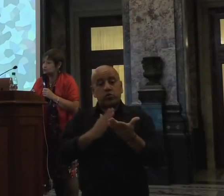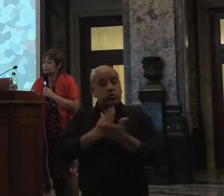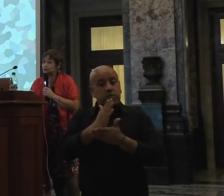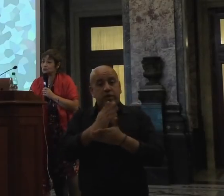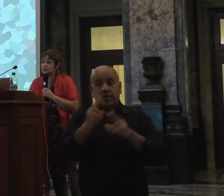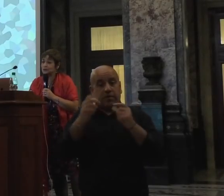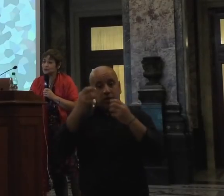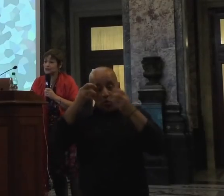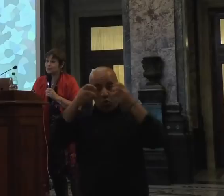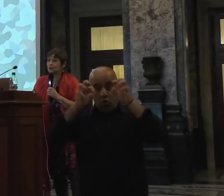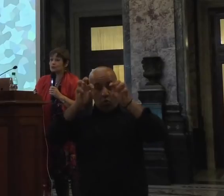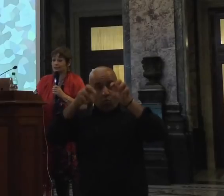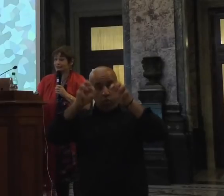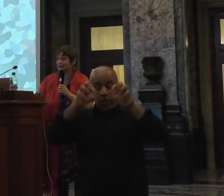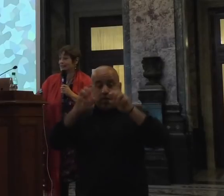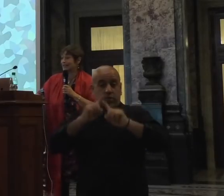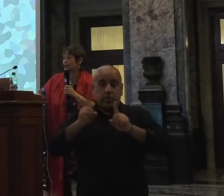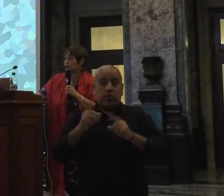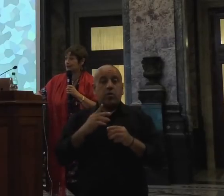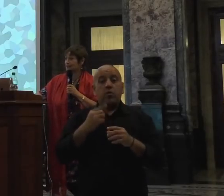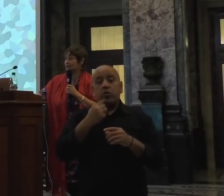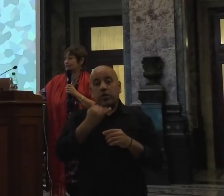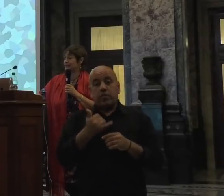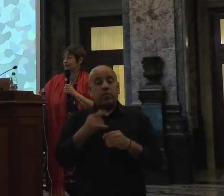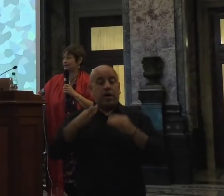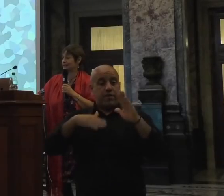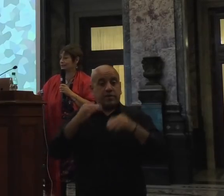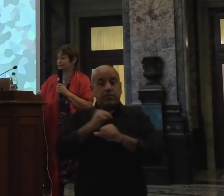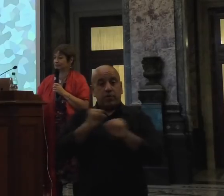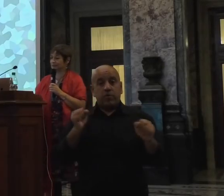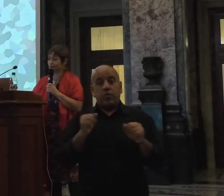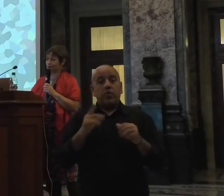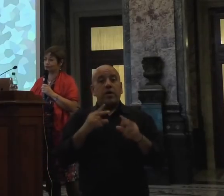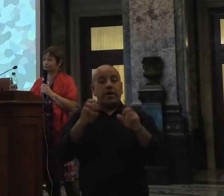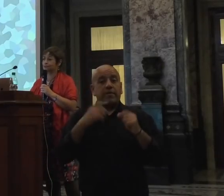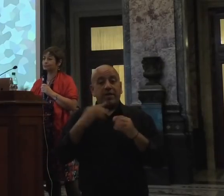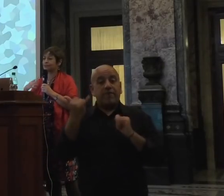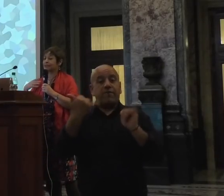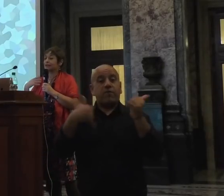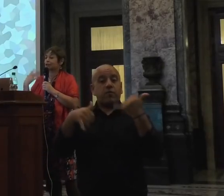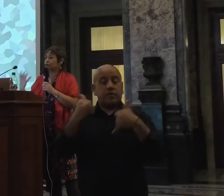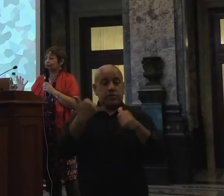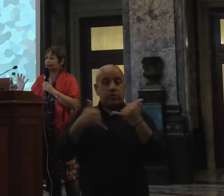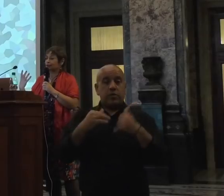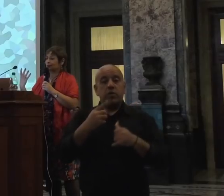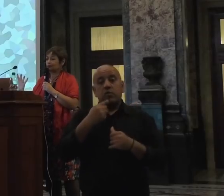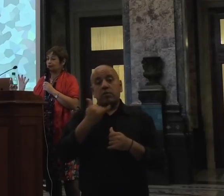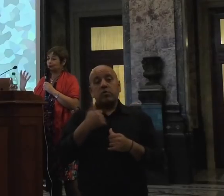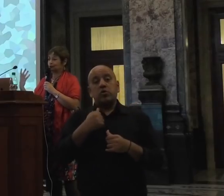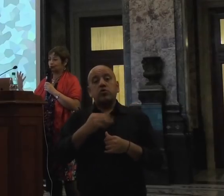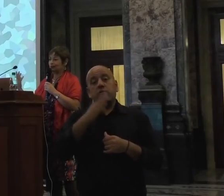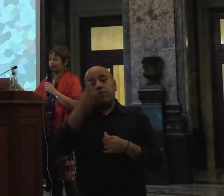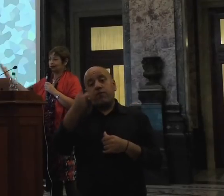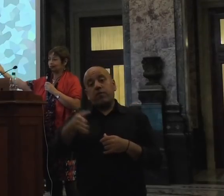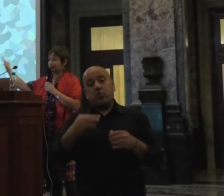los ojos. Hay otros momentos en que podemos atender encubiertamente o selectivamente a la información. Yo fui ahí a tomar una